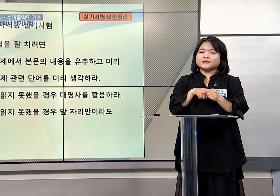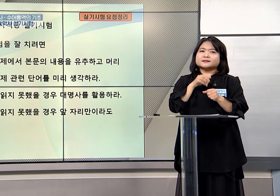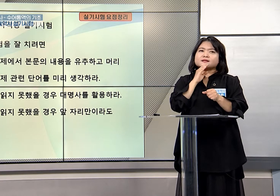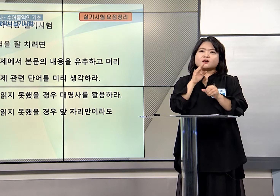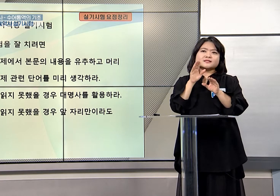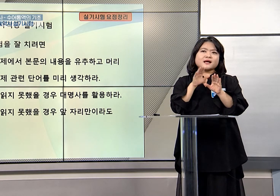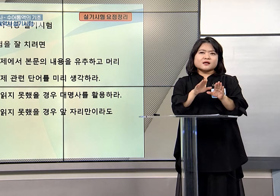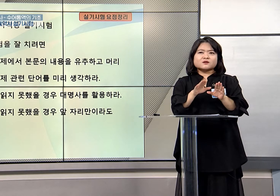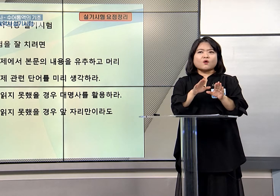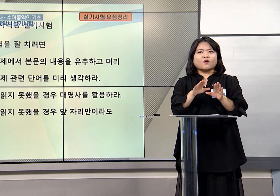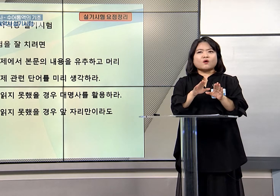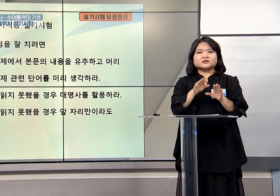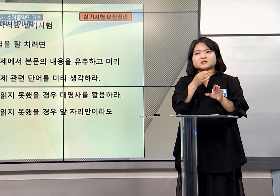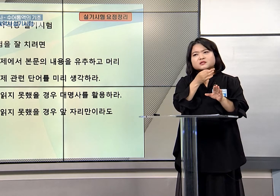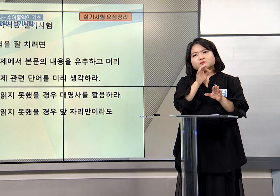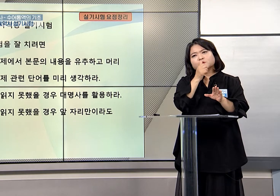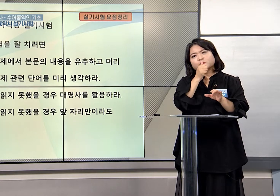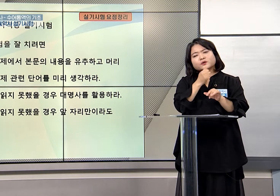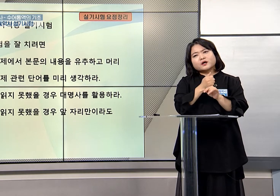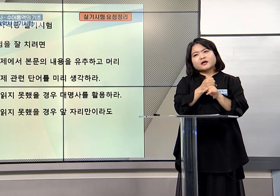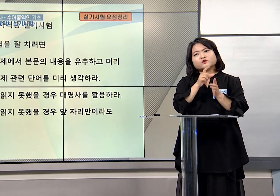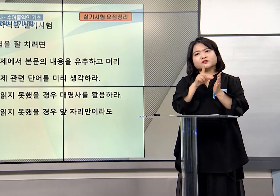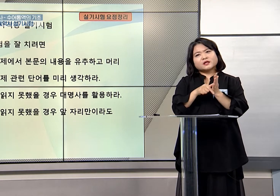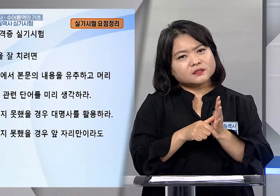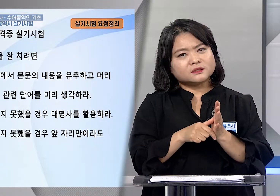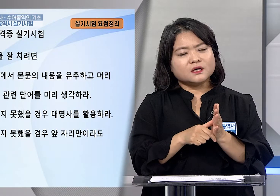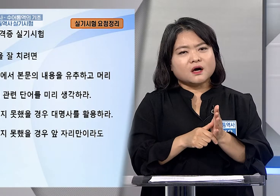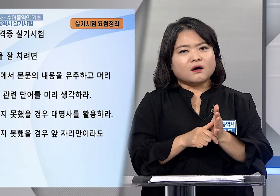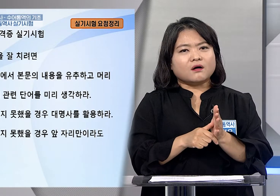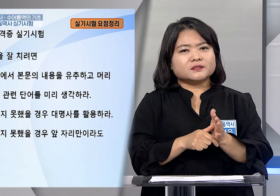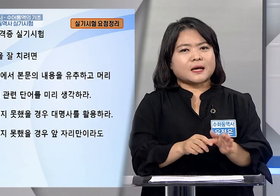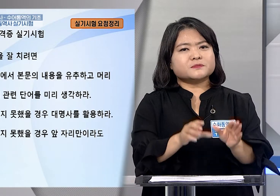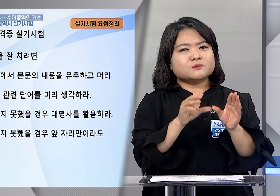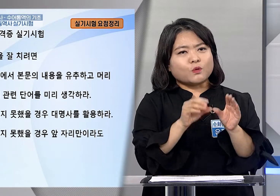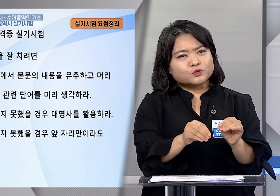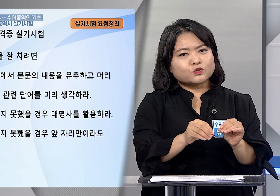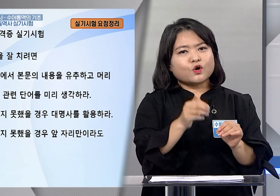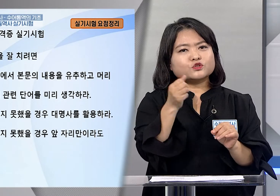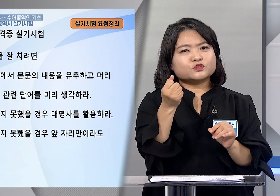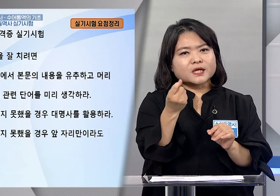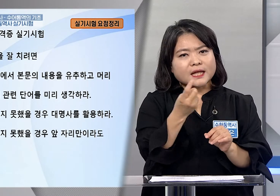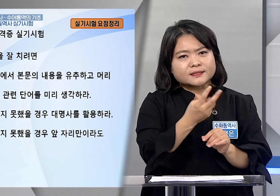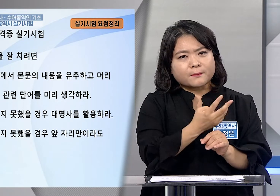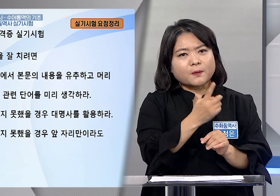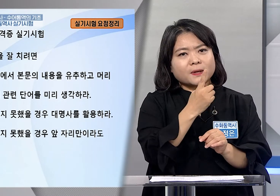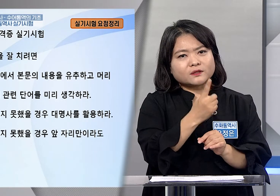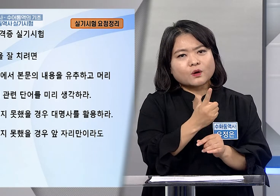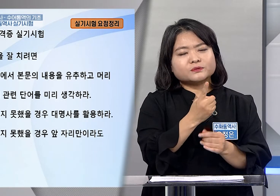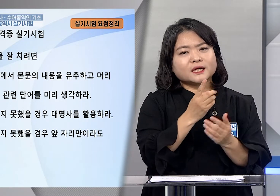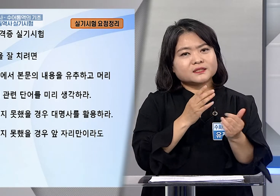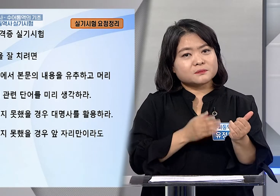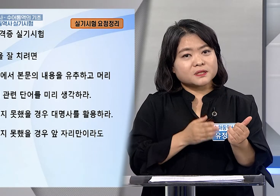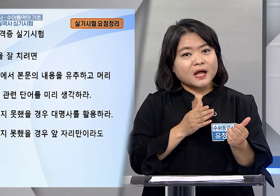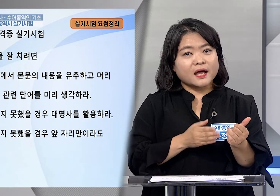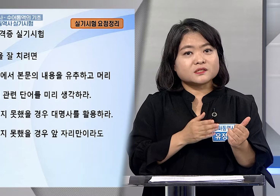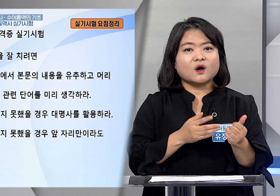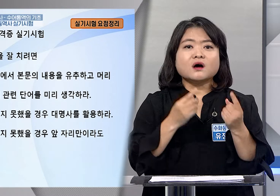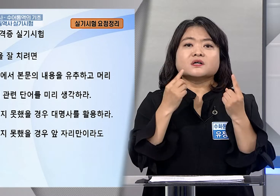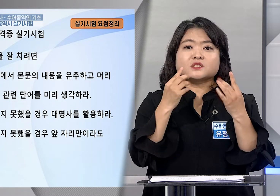근데 현장에서 진짜 음성 통역하게 될 때는 잠시 멈추고 숫자 다시 한 번만 더 부탁드립니다 해서